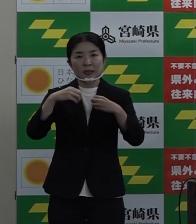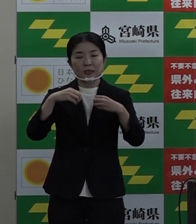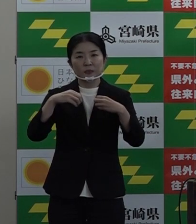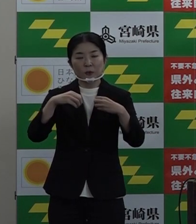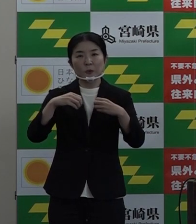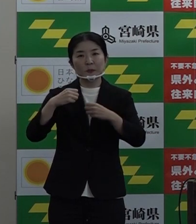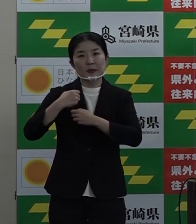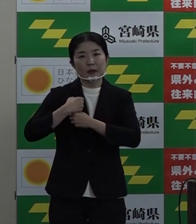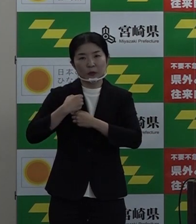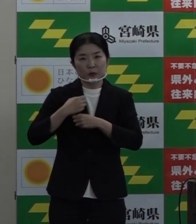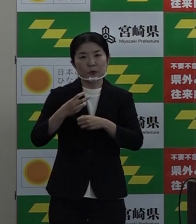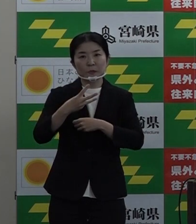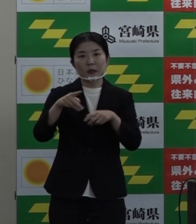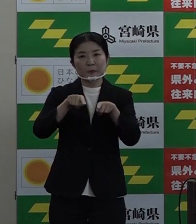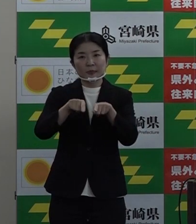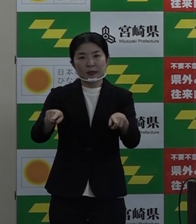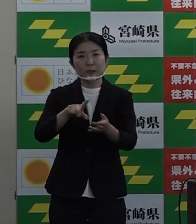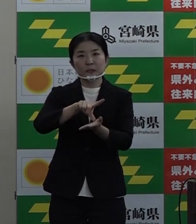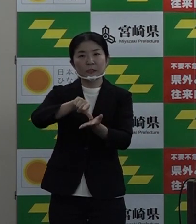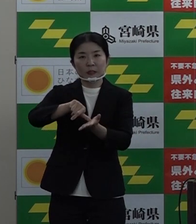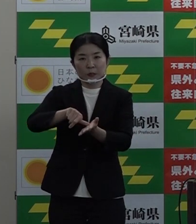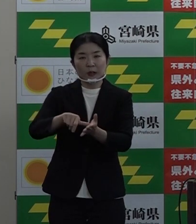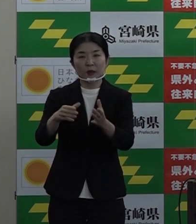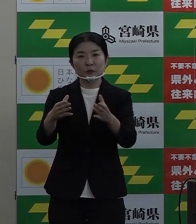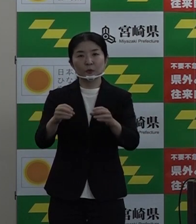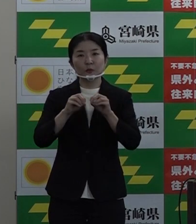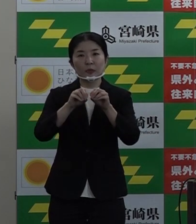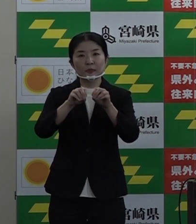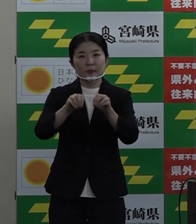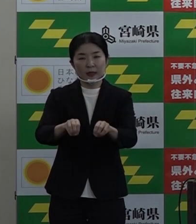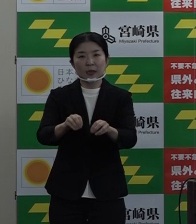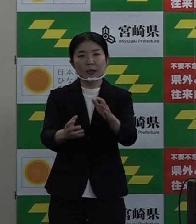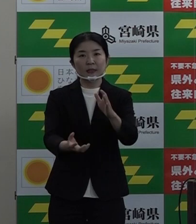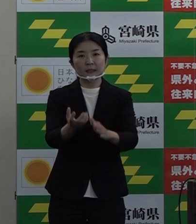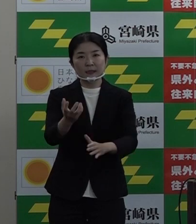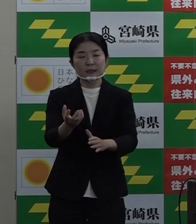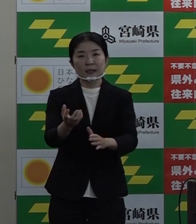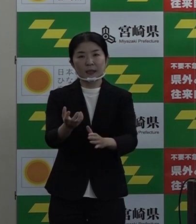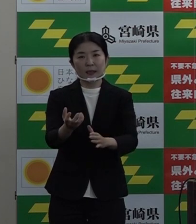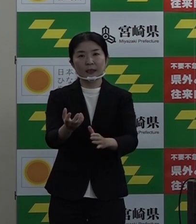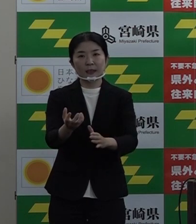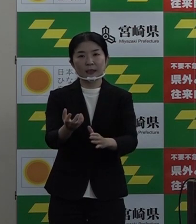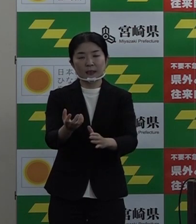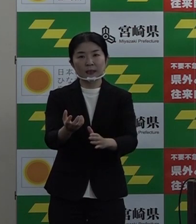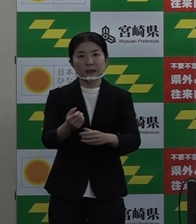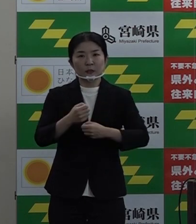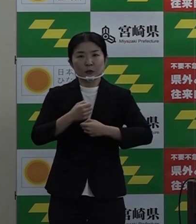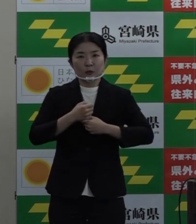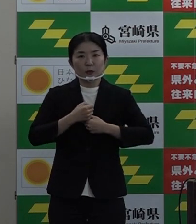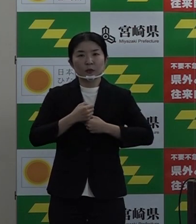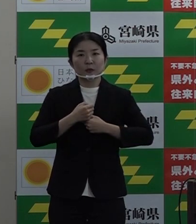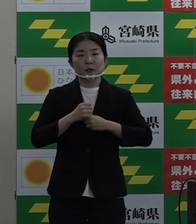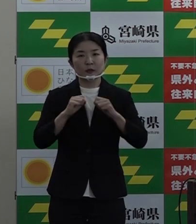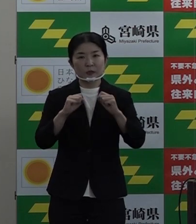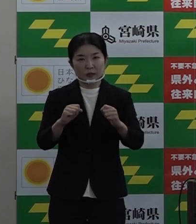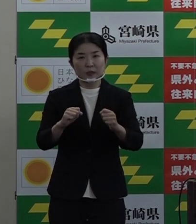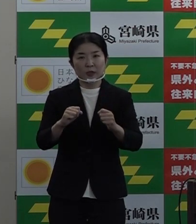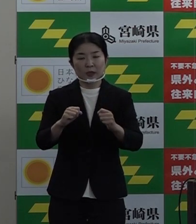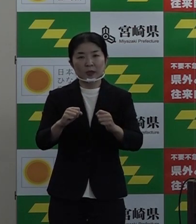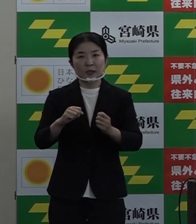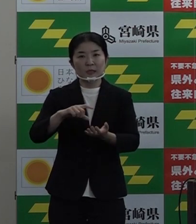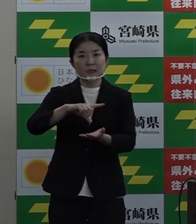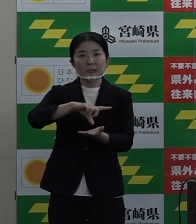都城、三股町につきましても、クラスターの発生ということで警戒をし、包括的